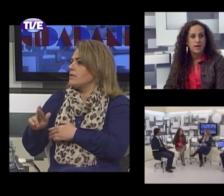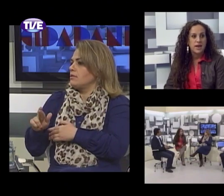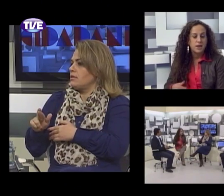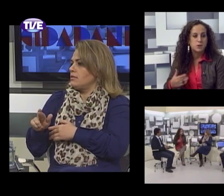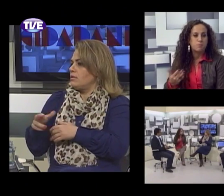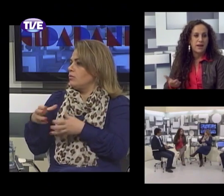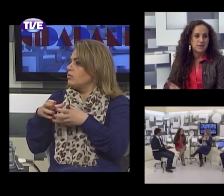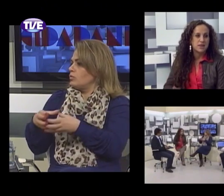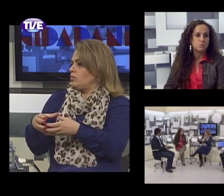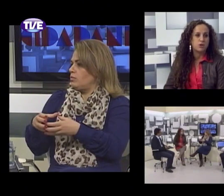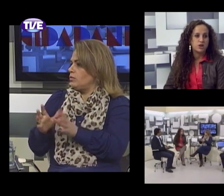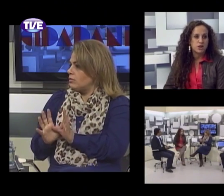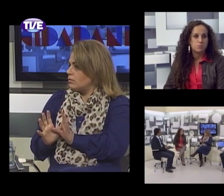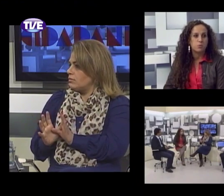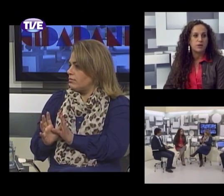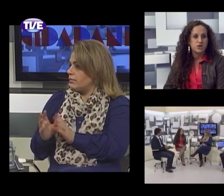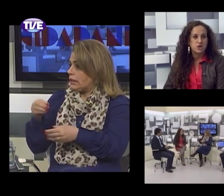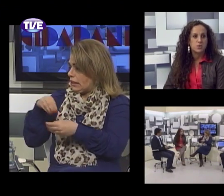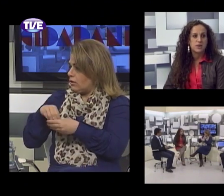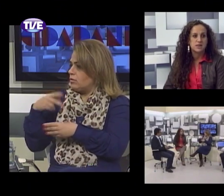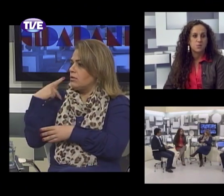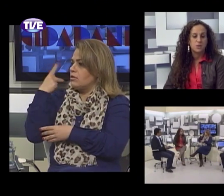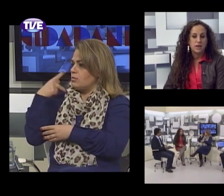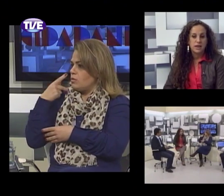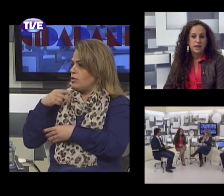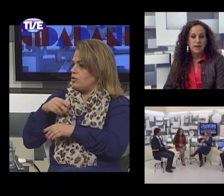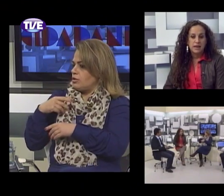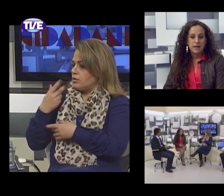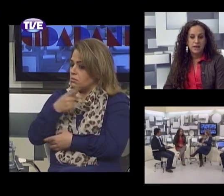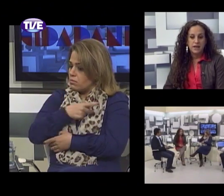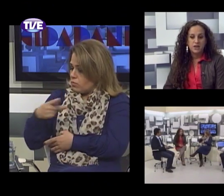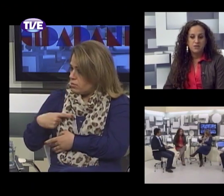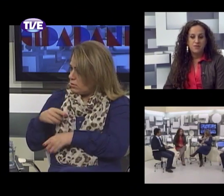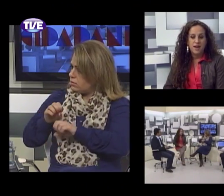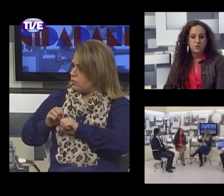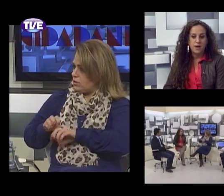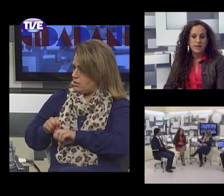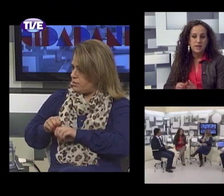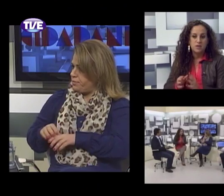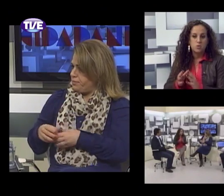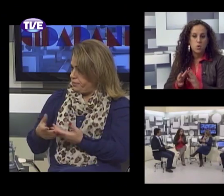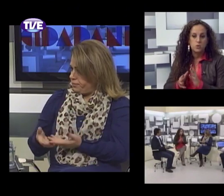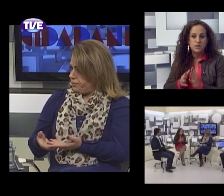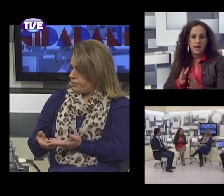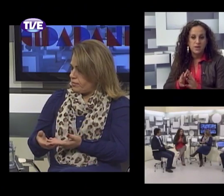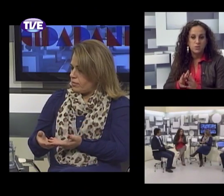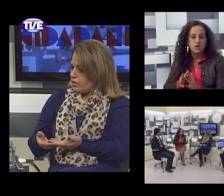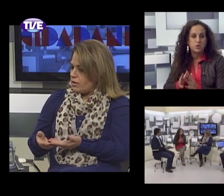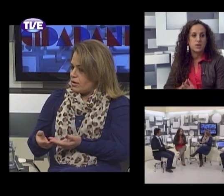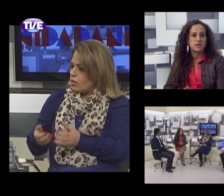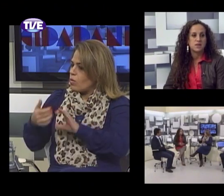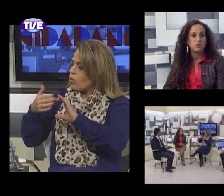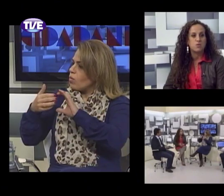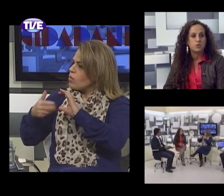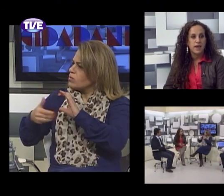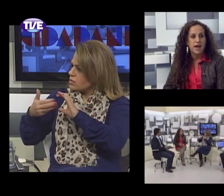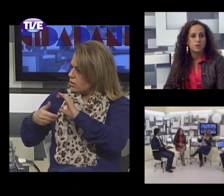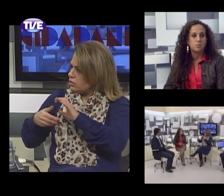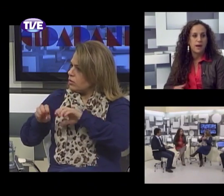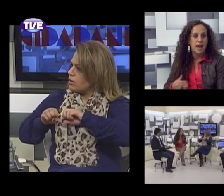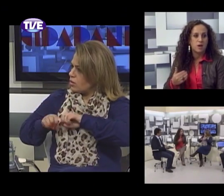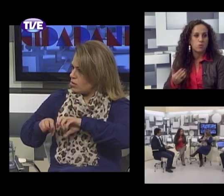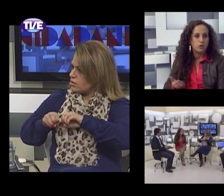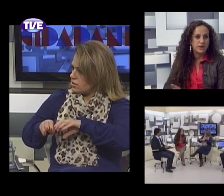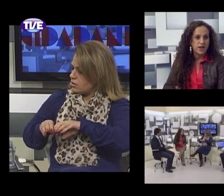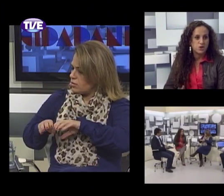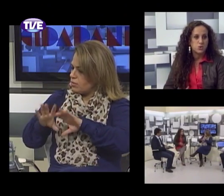cultural expressa nas políticas públicas de educação. De fato, ainda o conceito de educação